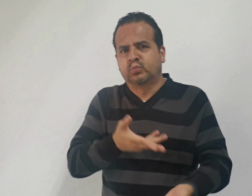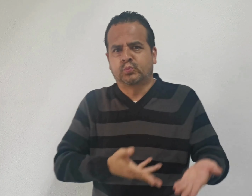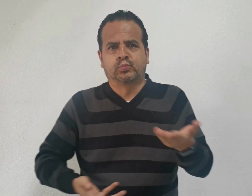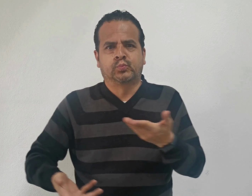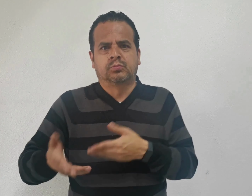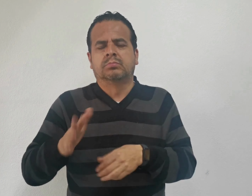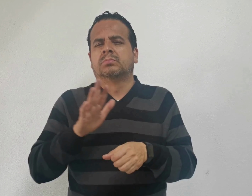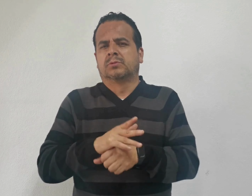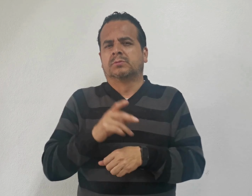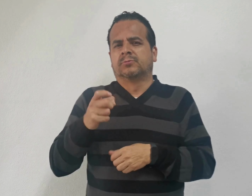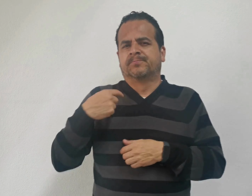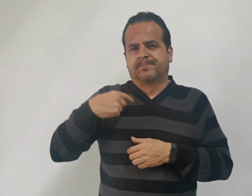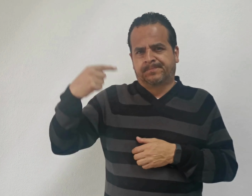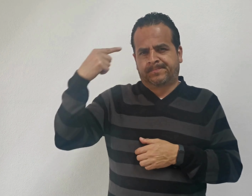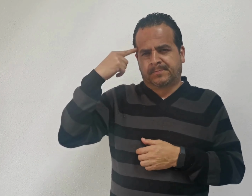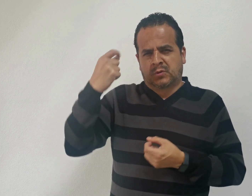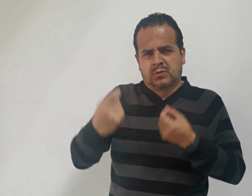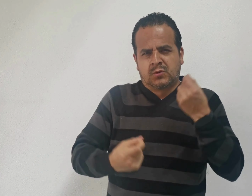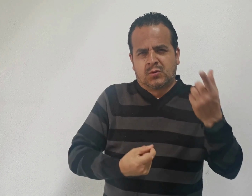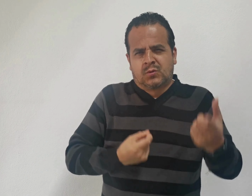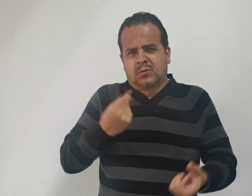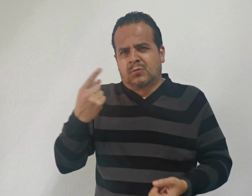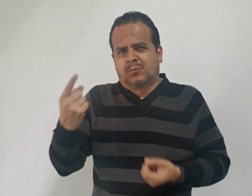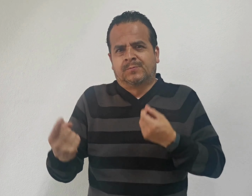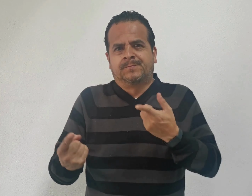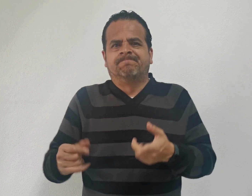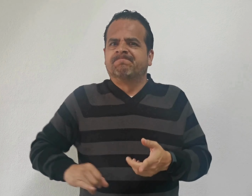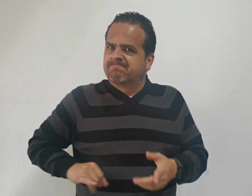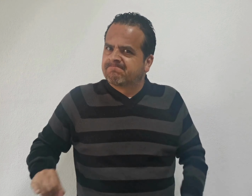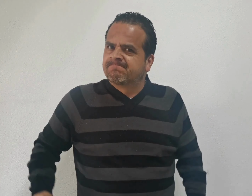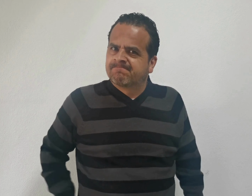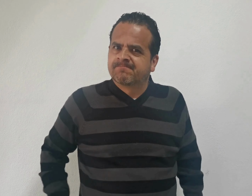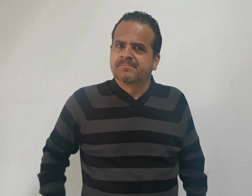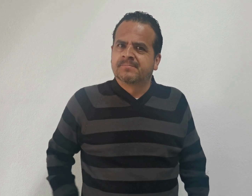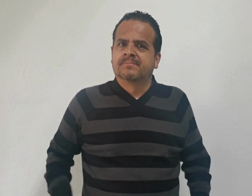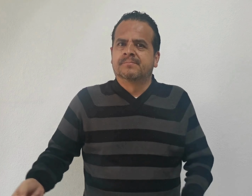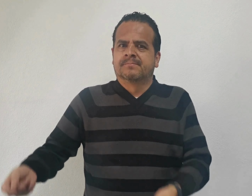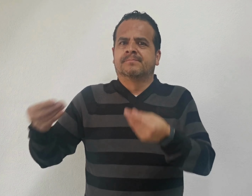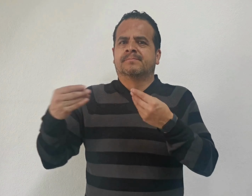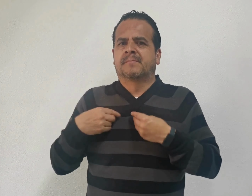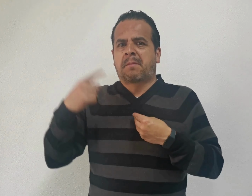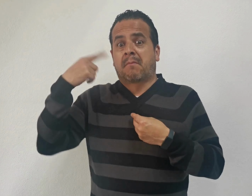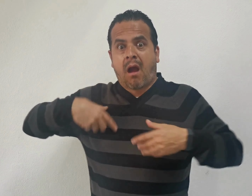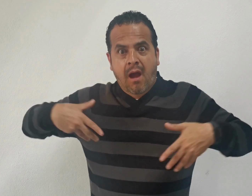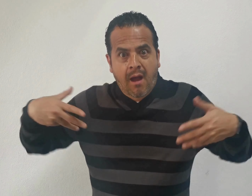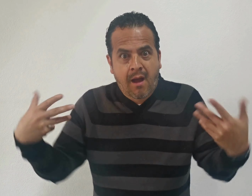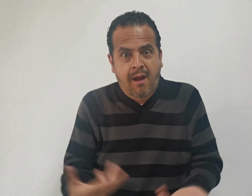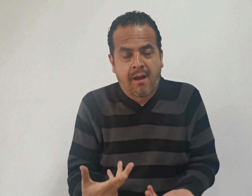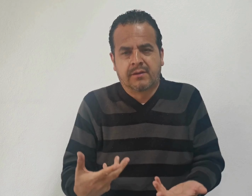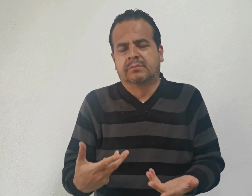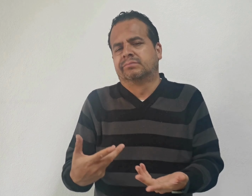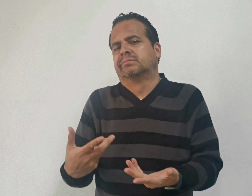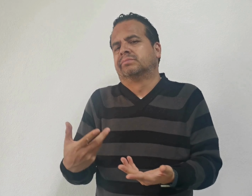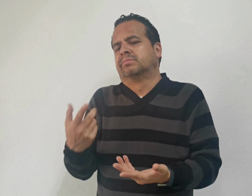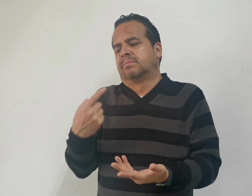uno nos gustará adoptar algunas de esas tradiciones y hacerlas muy nuestras para que nuestros hijos también aprendan estas nuevas formas